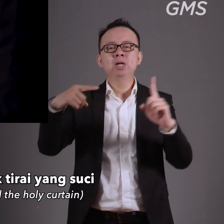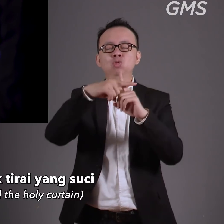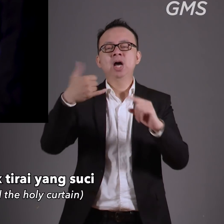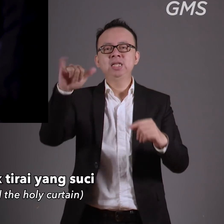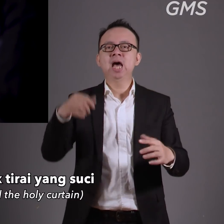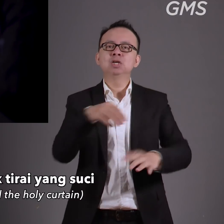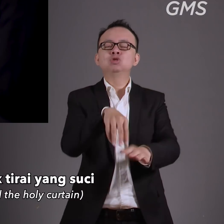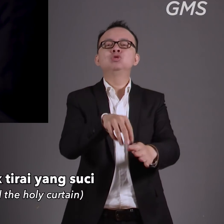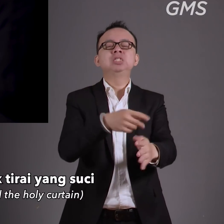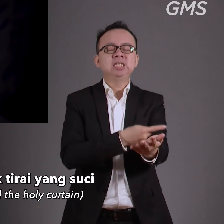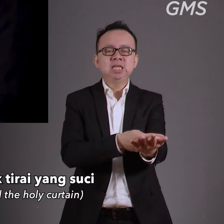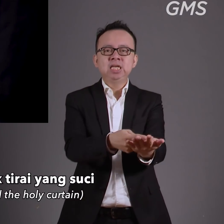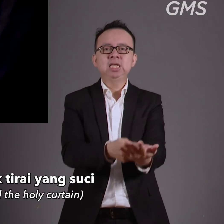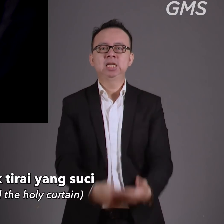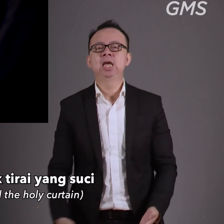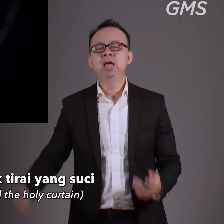suci.